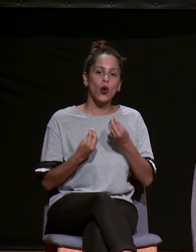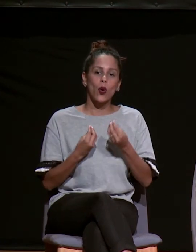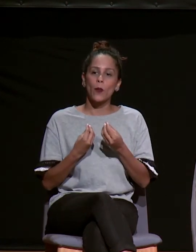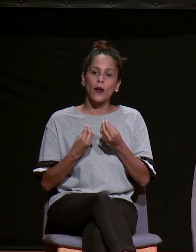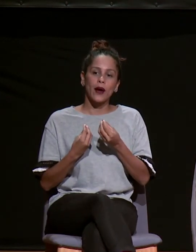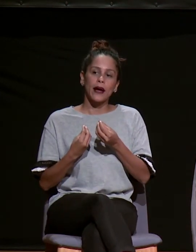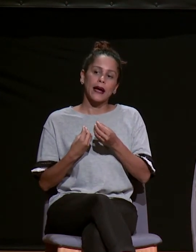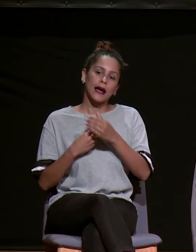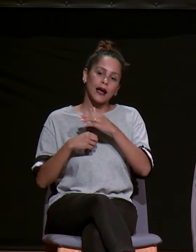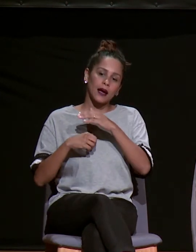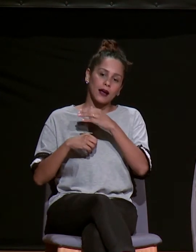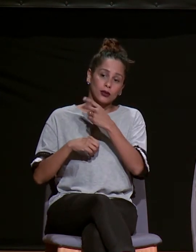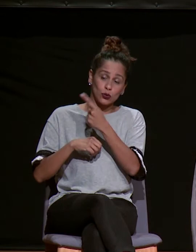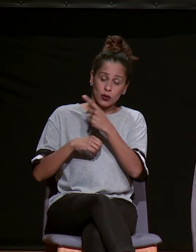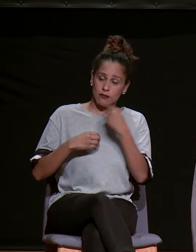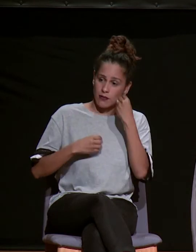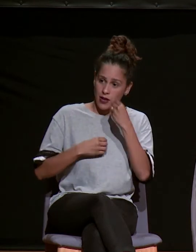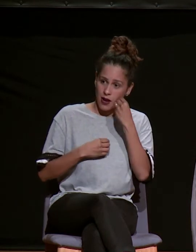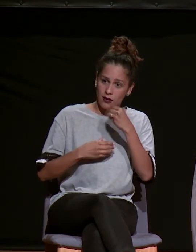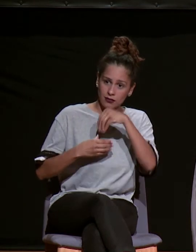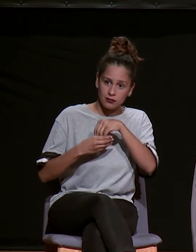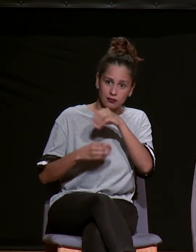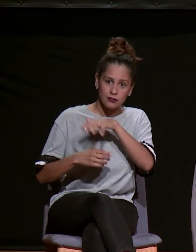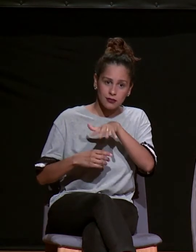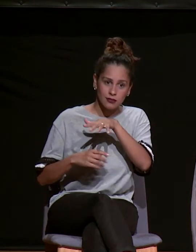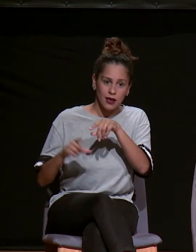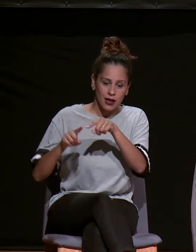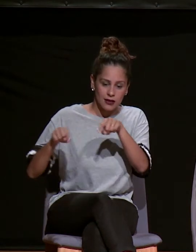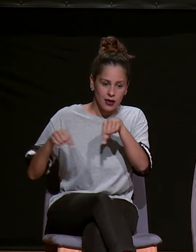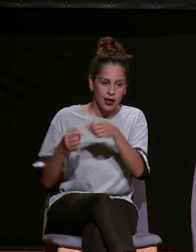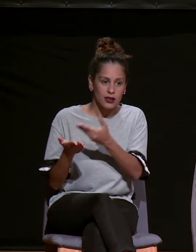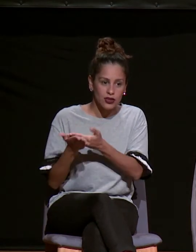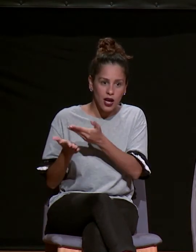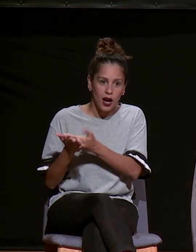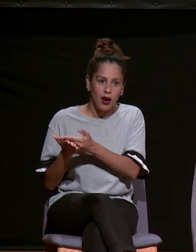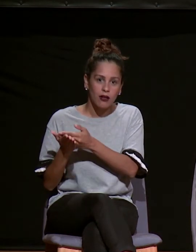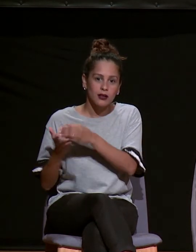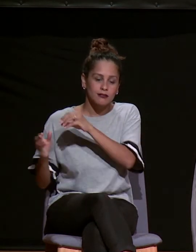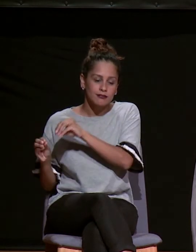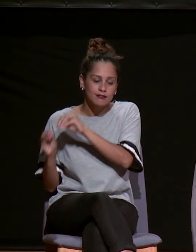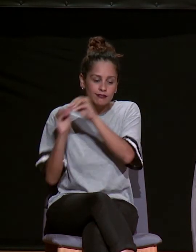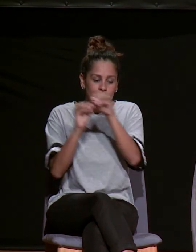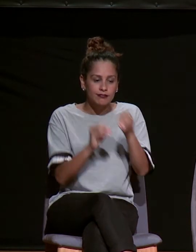você se deparou com essa dificuldade de tentar trazer essa memória, essa ancestralidade para dentro do processo.